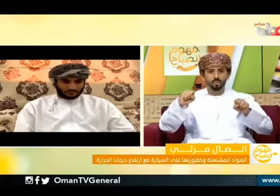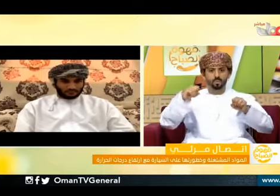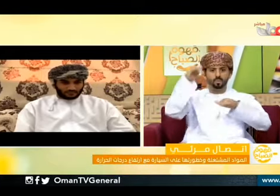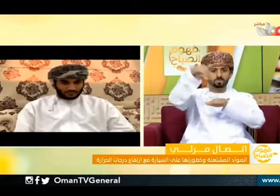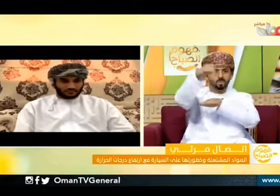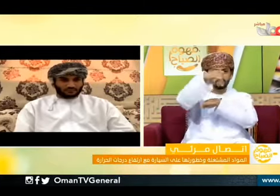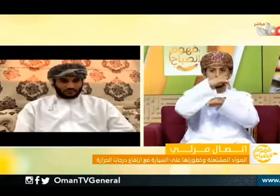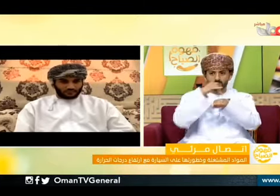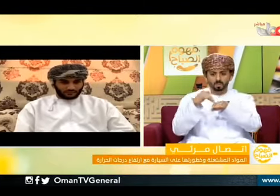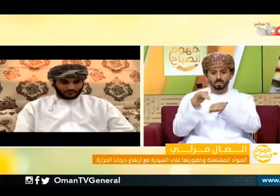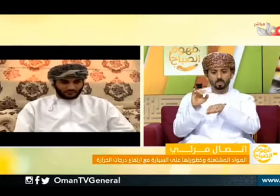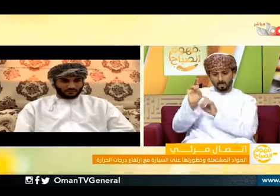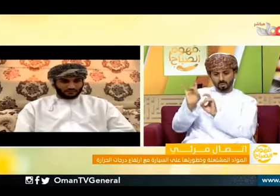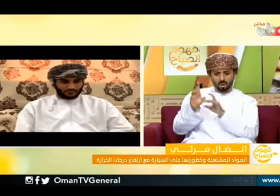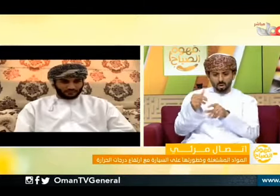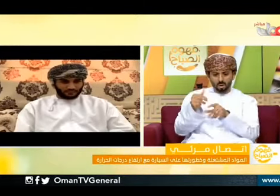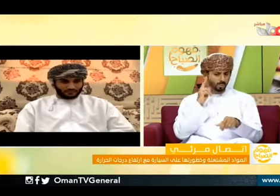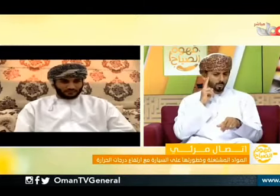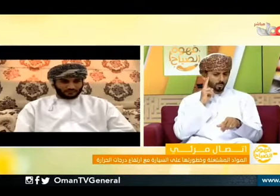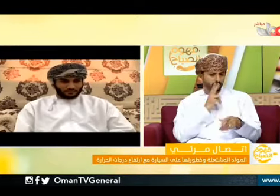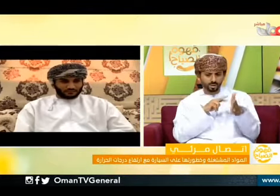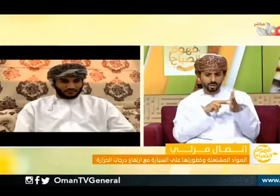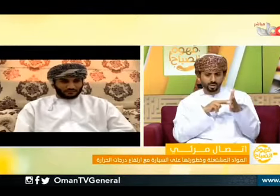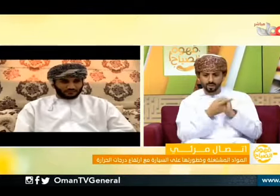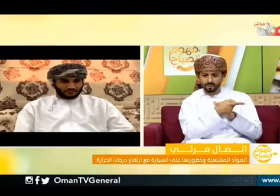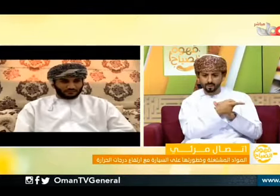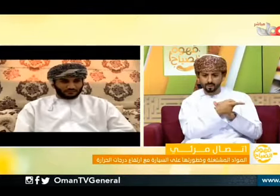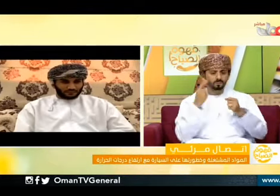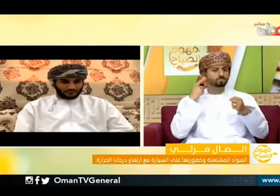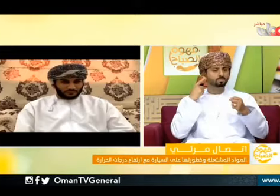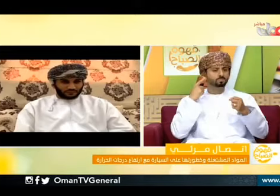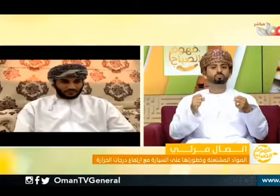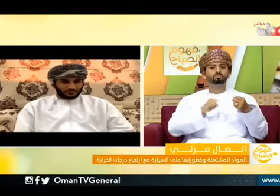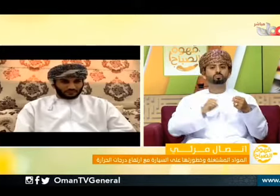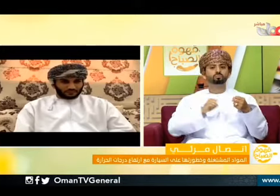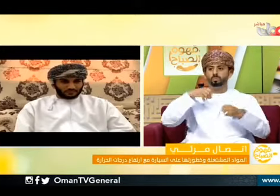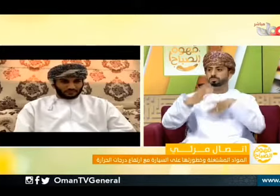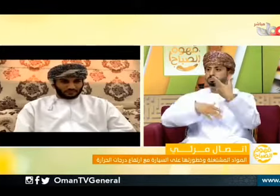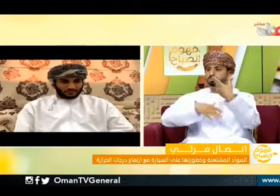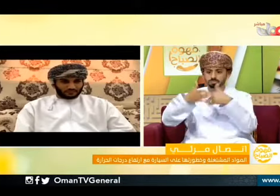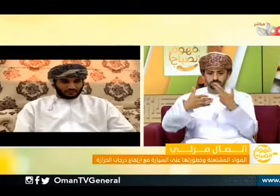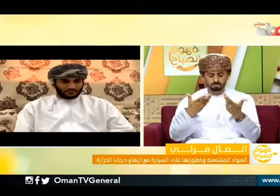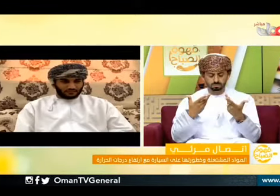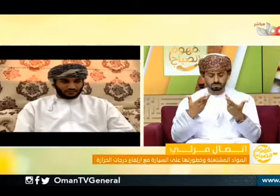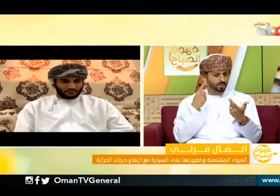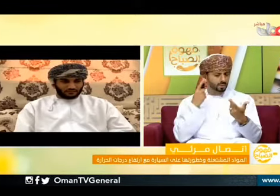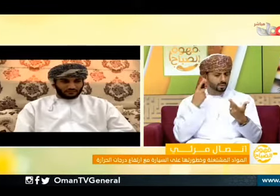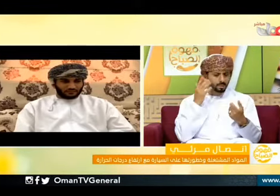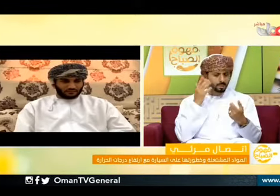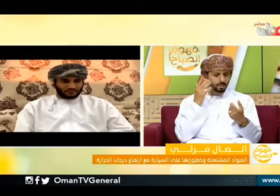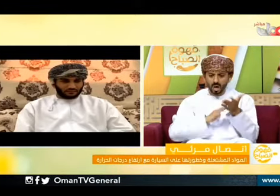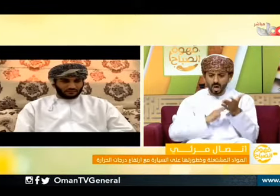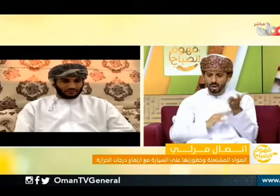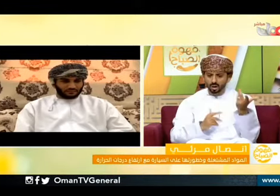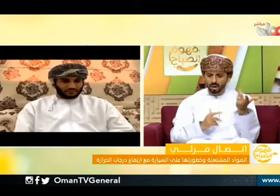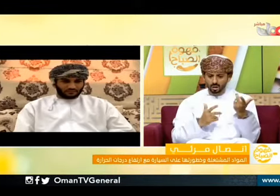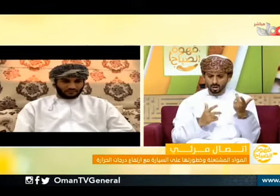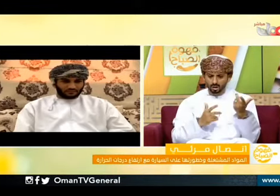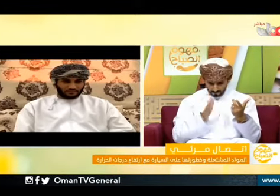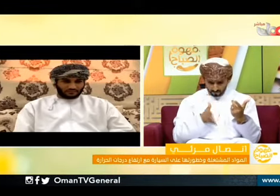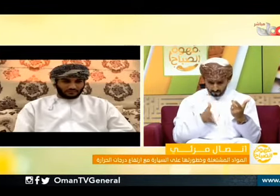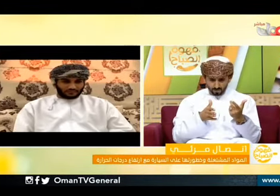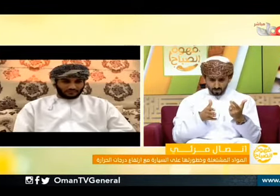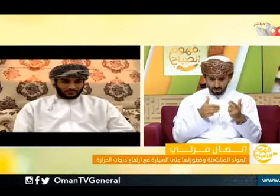إلى مكان معين صار عندهم انفجار في الإطار يسمعوا، لكن أنتم كأصوم كيف تنتبهوا إلى